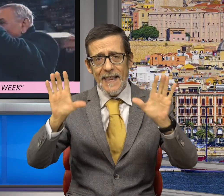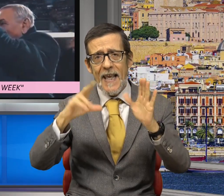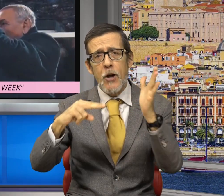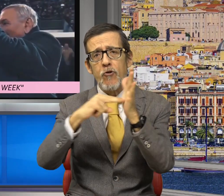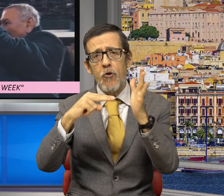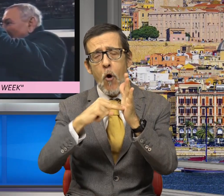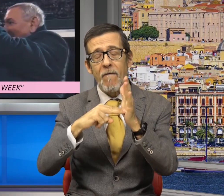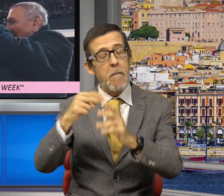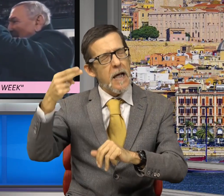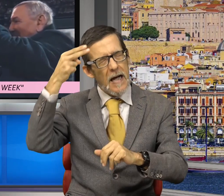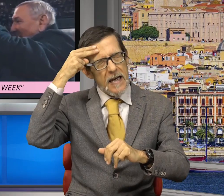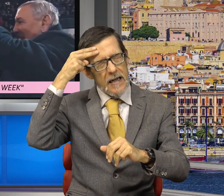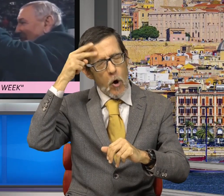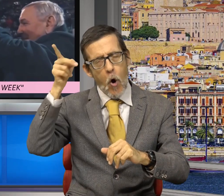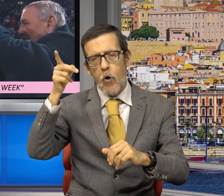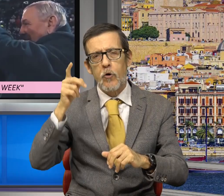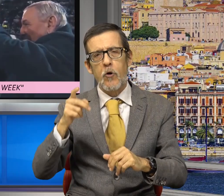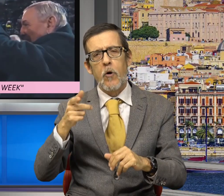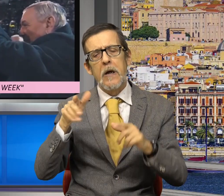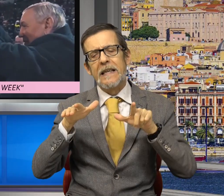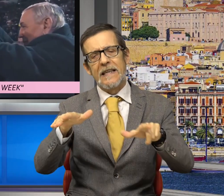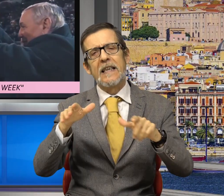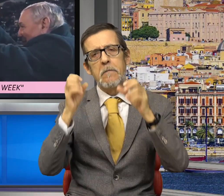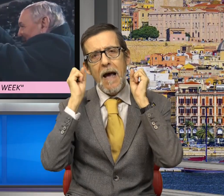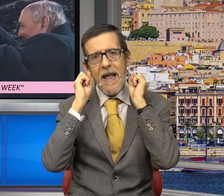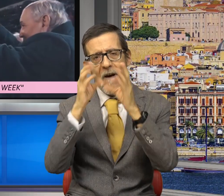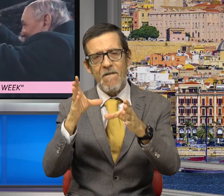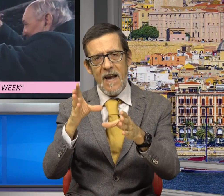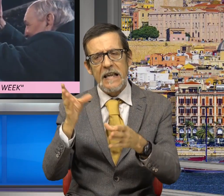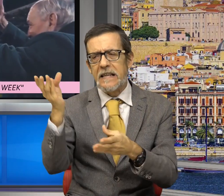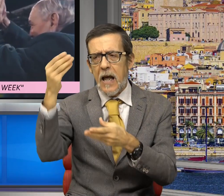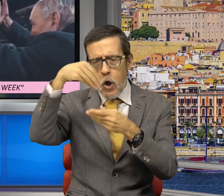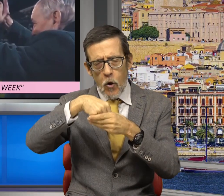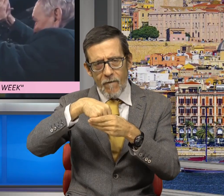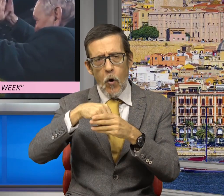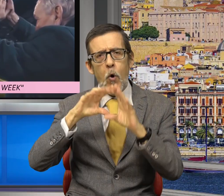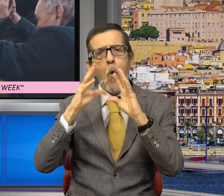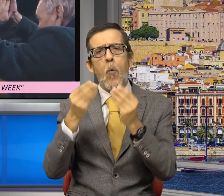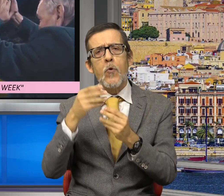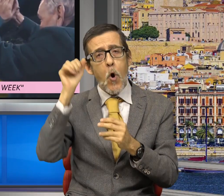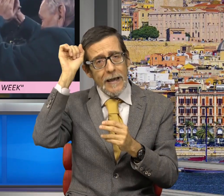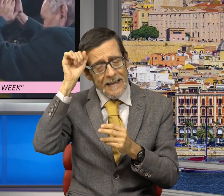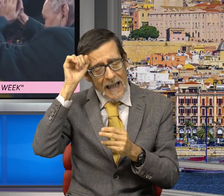Una settimana di festa che vedrà coinvolti il Cagliari Calcio, l'Unione Sarda, giornalisti sportivi nazionali